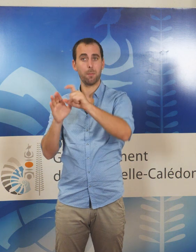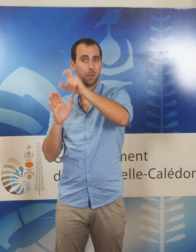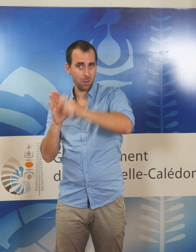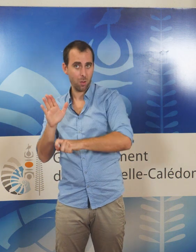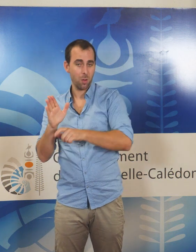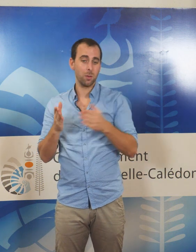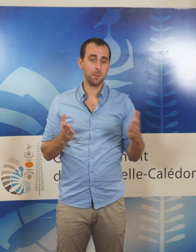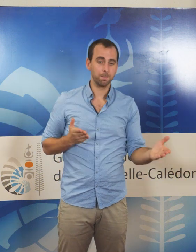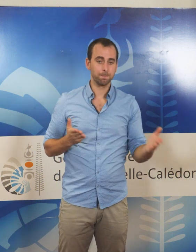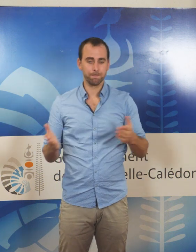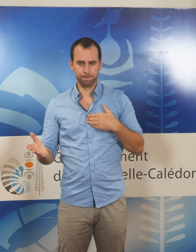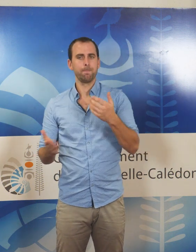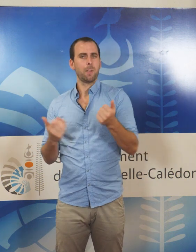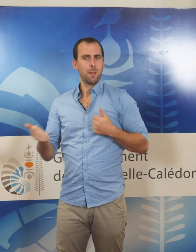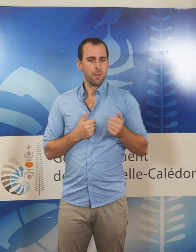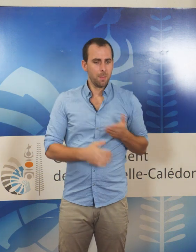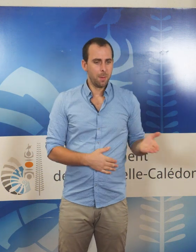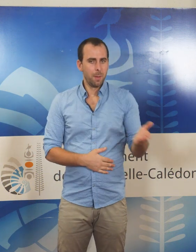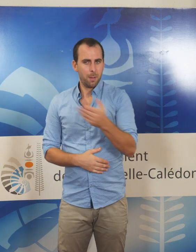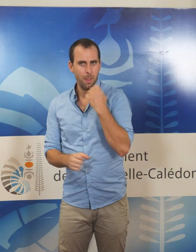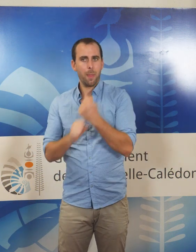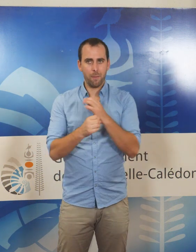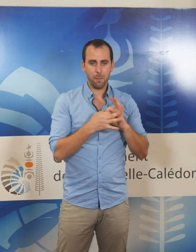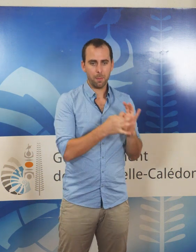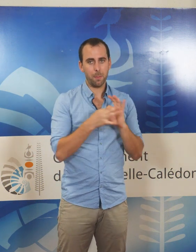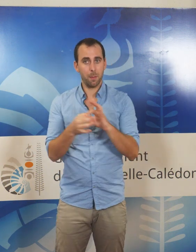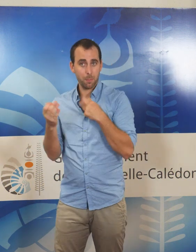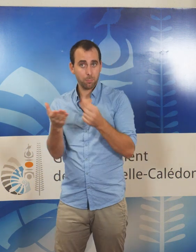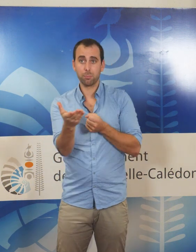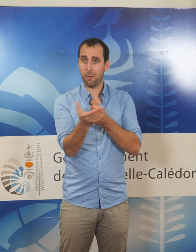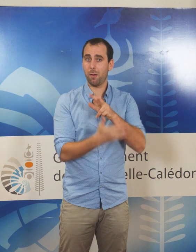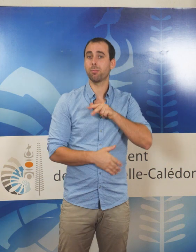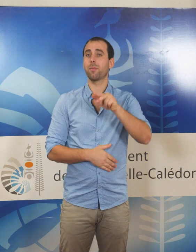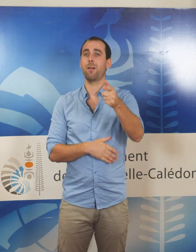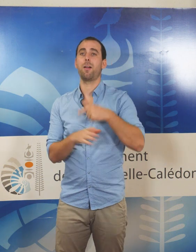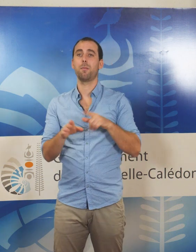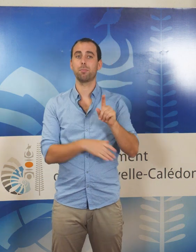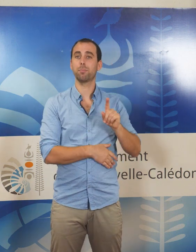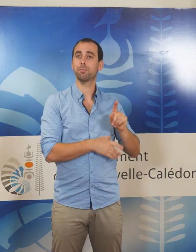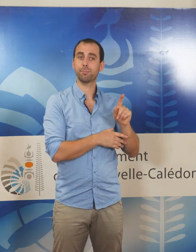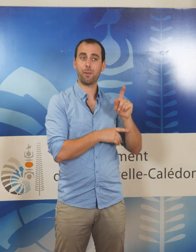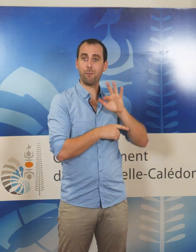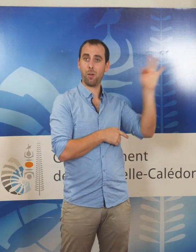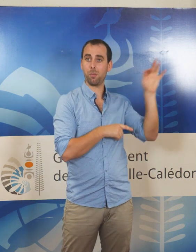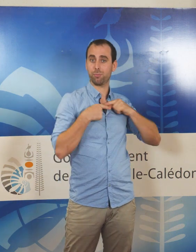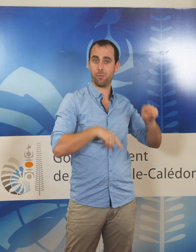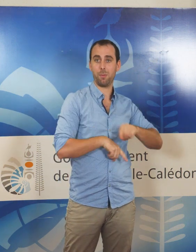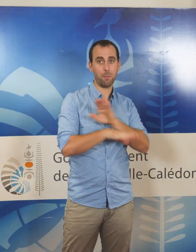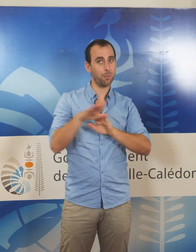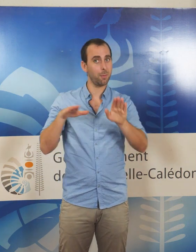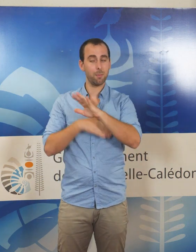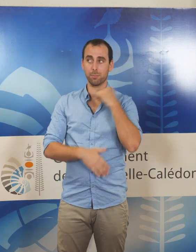est en train de travailler avec les différents services et je vous informe que je dois appeler les services du Haut-Saria juste après notre point presse pour voir si on ne peut pas